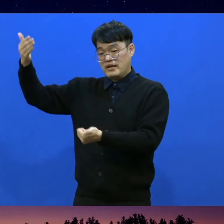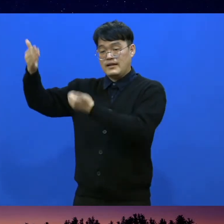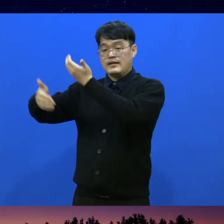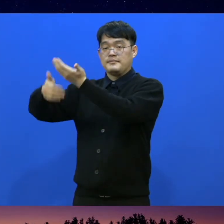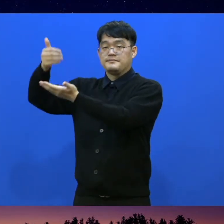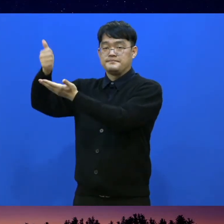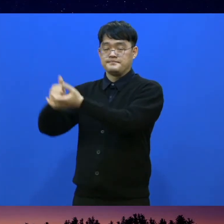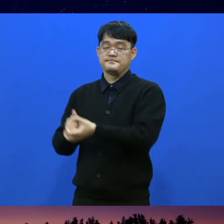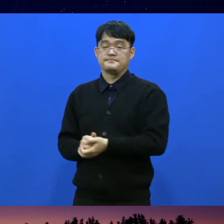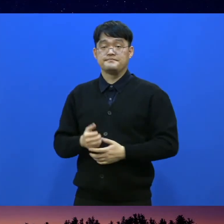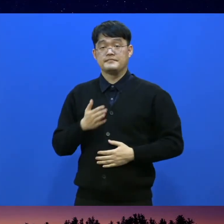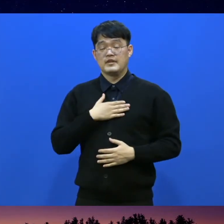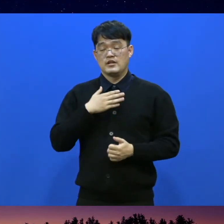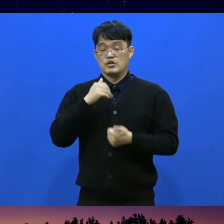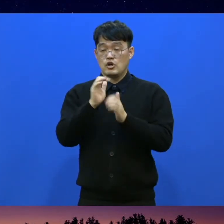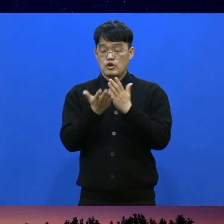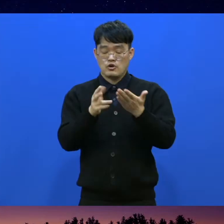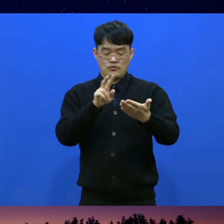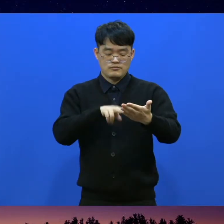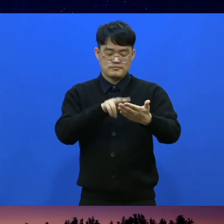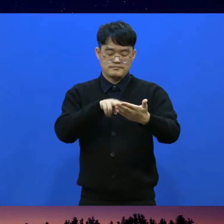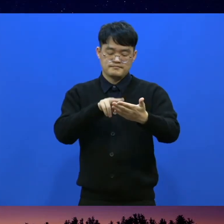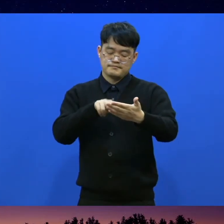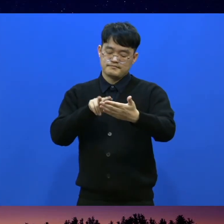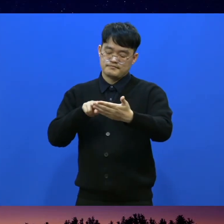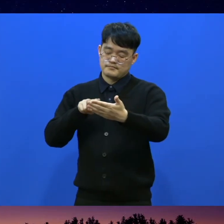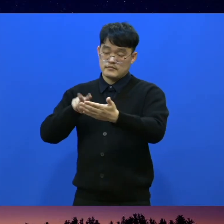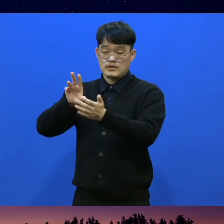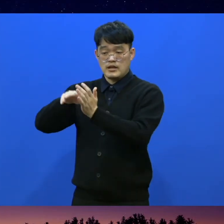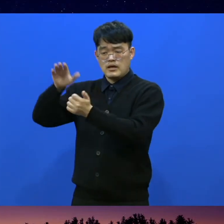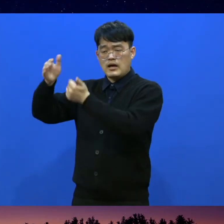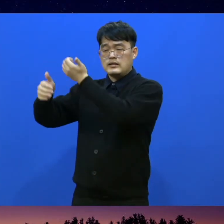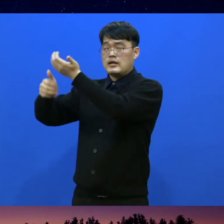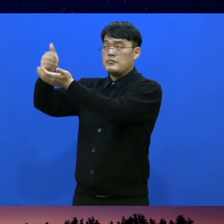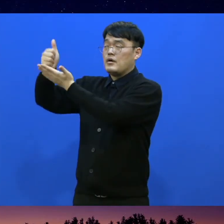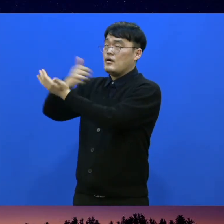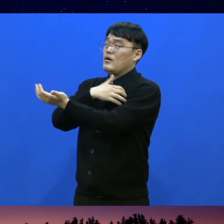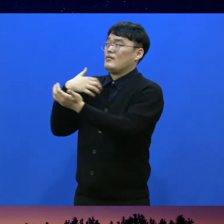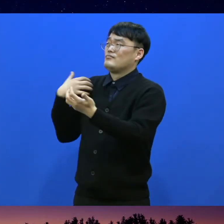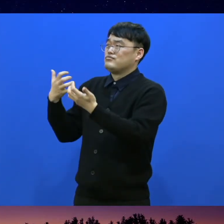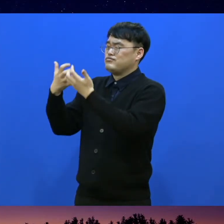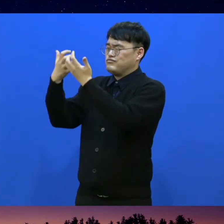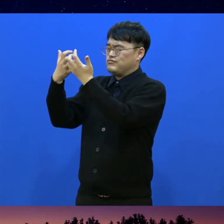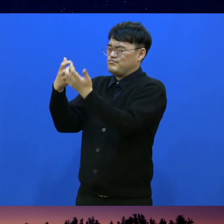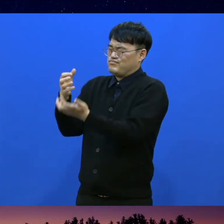여러분 저는 성경을 보면서 하나님이 얼마나 풍성하신 분이신지.